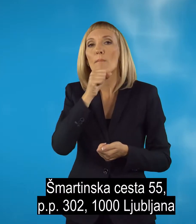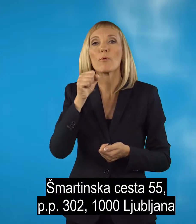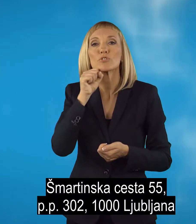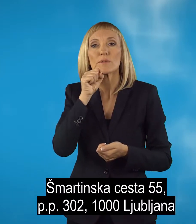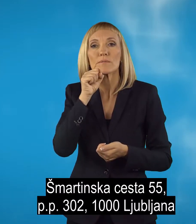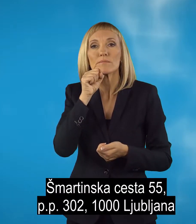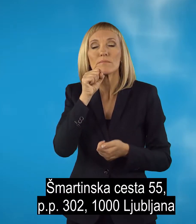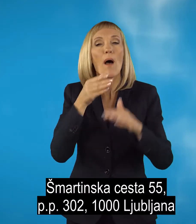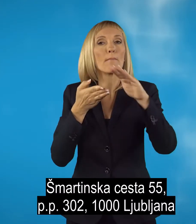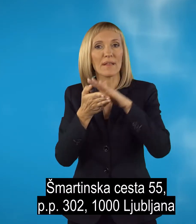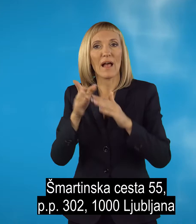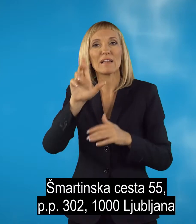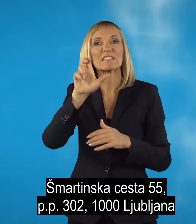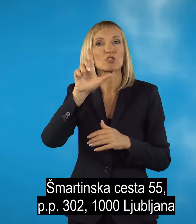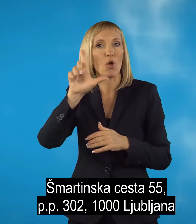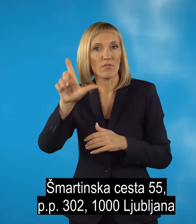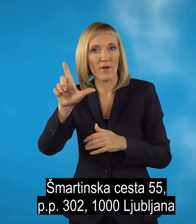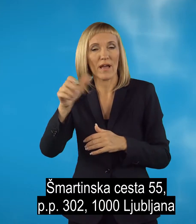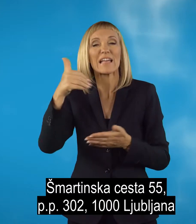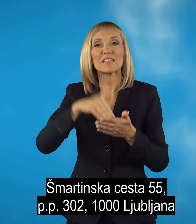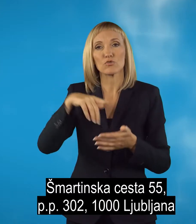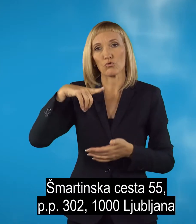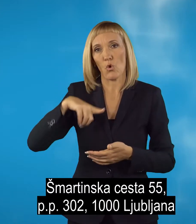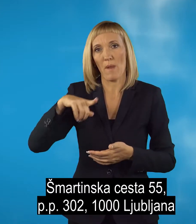poštni predal 302, 1000 Ljubljana.